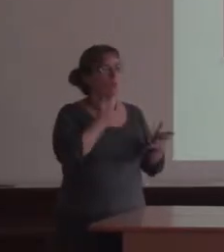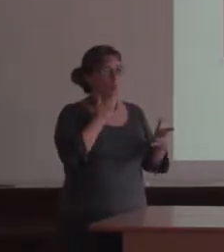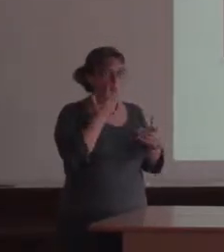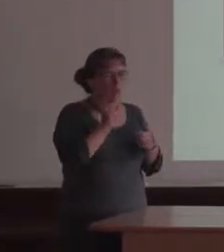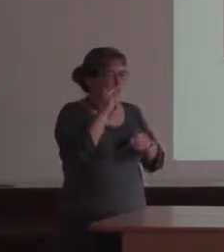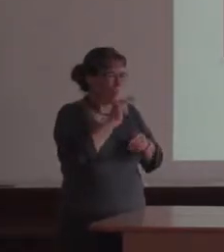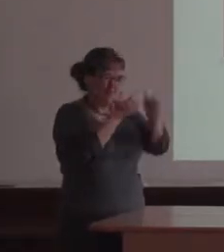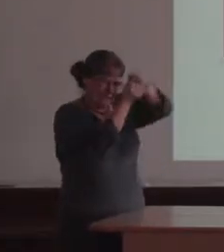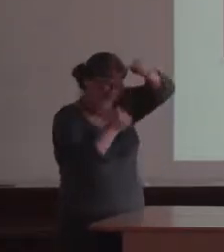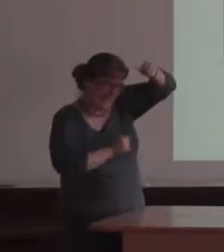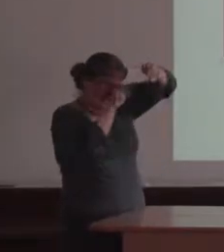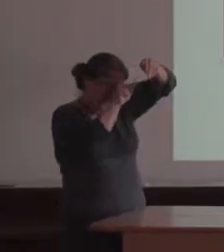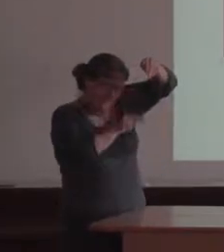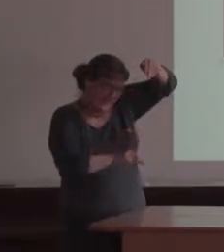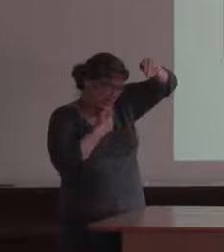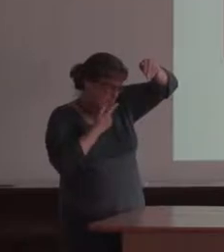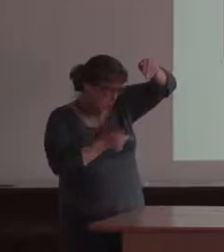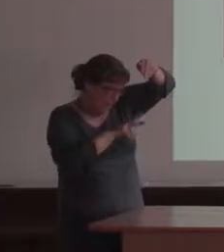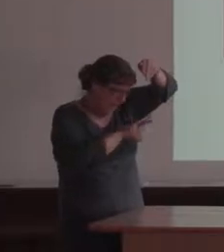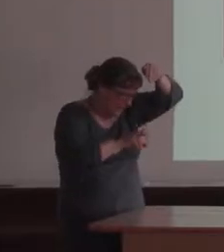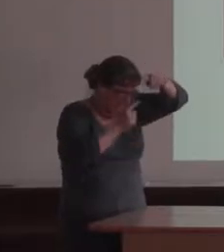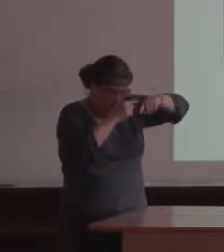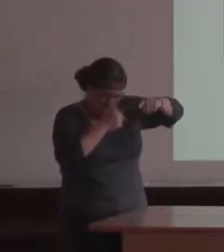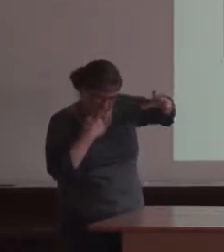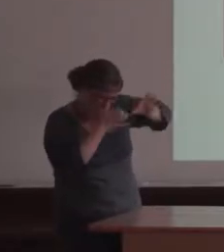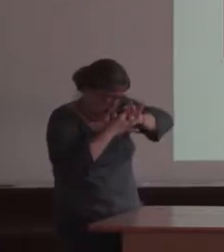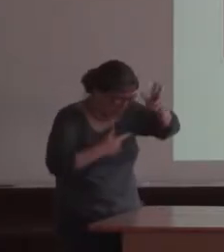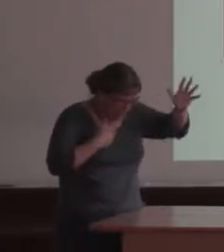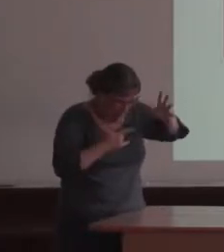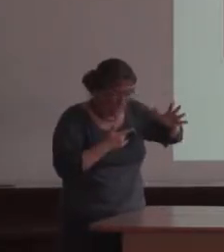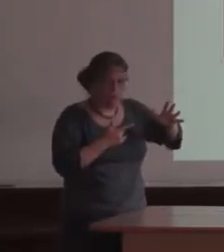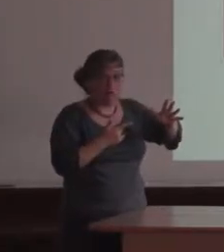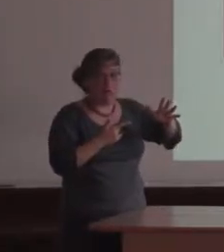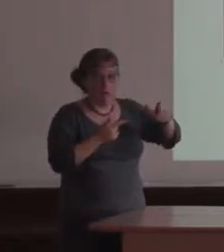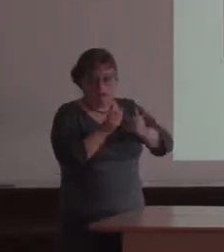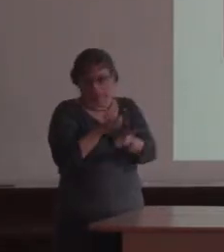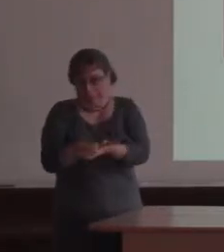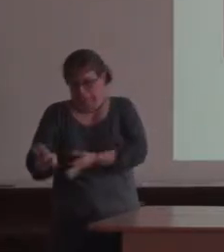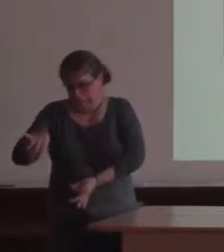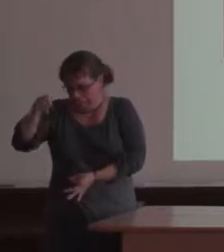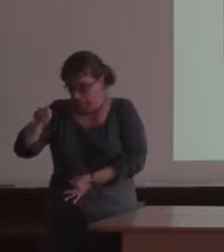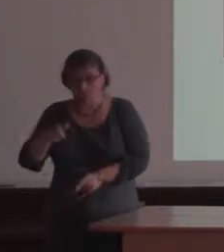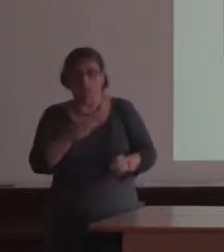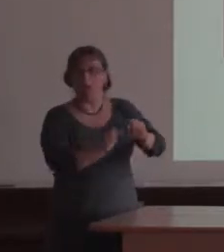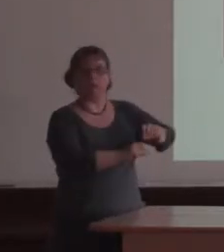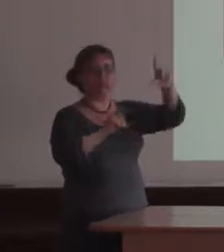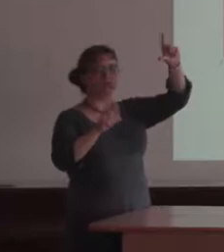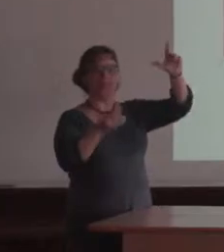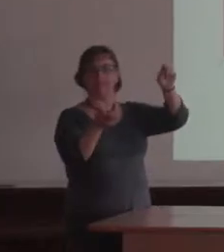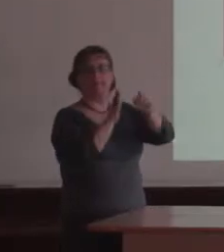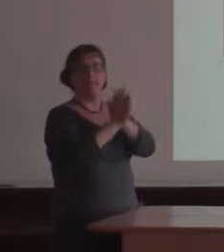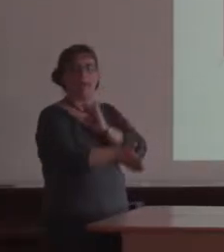à tel endroit, qu'est-ce qui est la variable x exactement, comment ça se fait. Là, ça nous affiche directement la valeur des variables locales à chaque